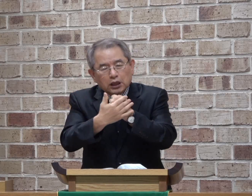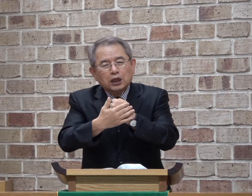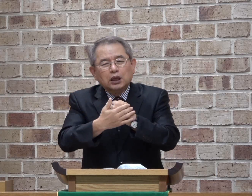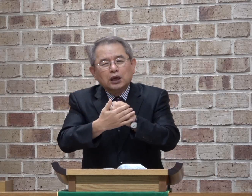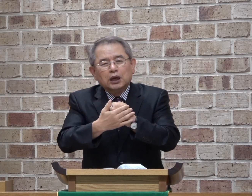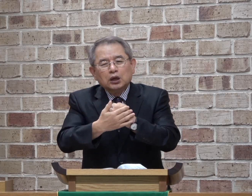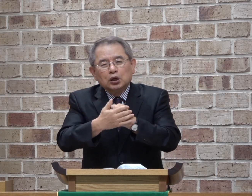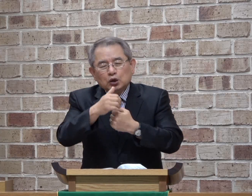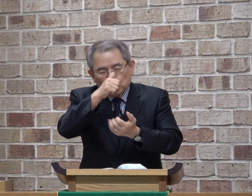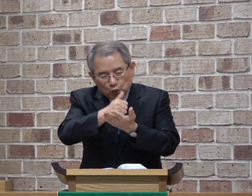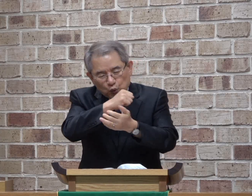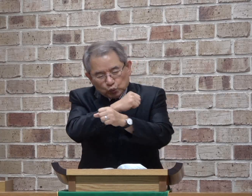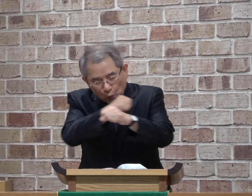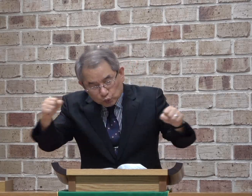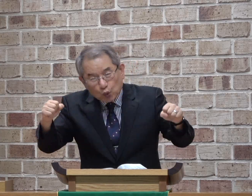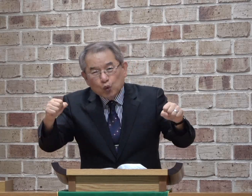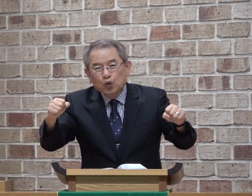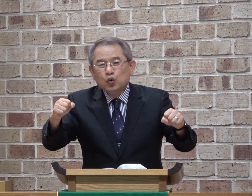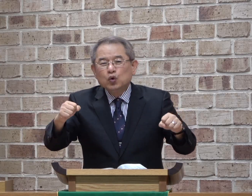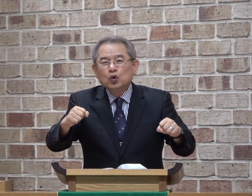십자가의 은혜로 우리의 모든 죄를 용서하여 주시고